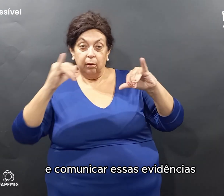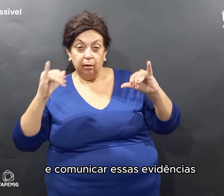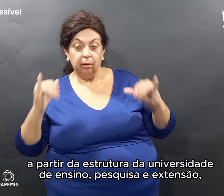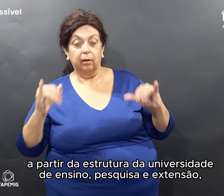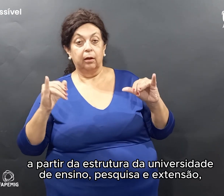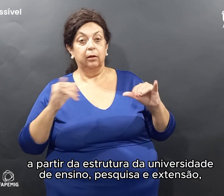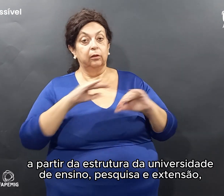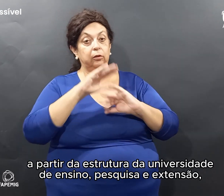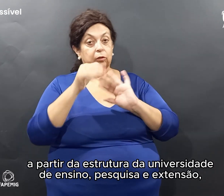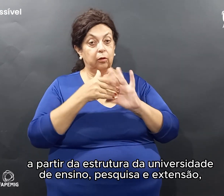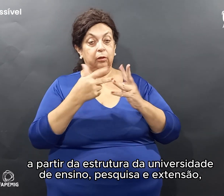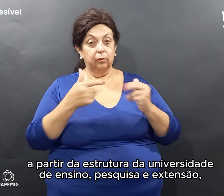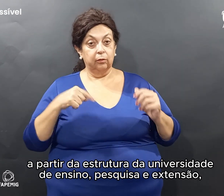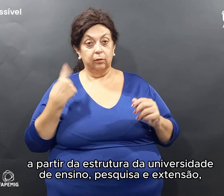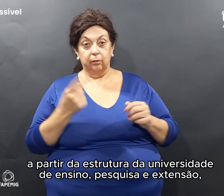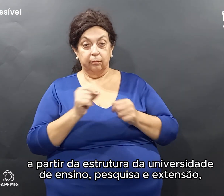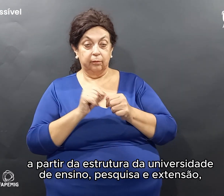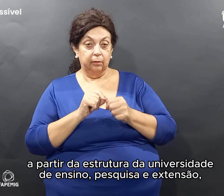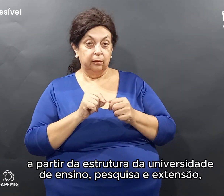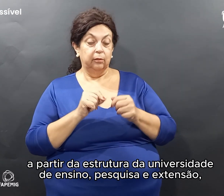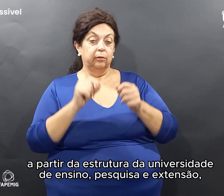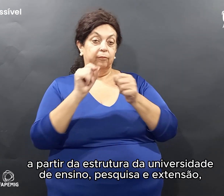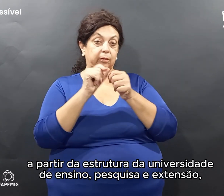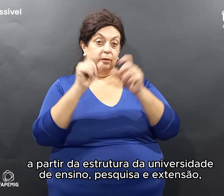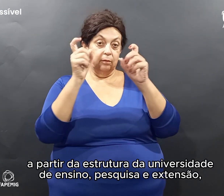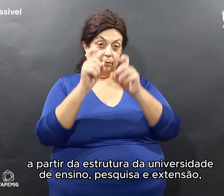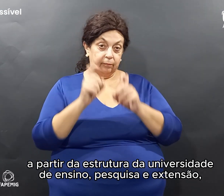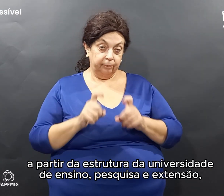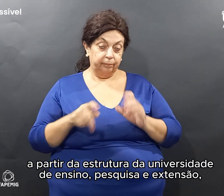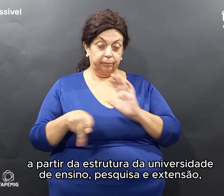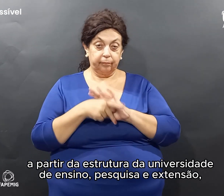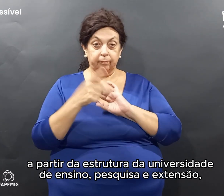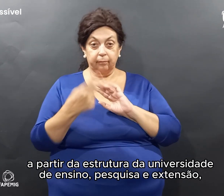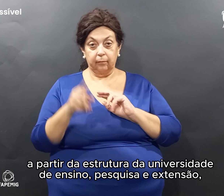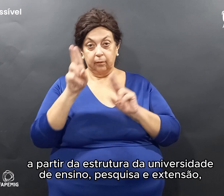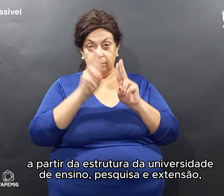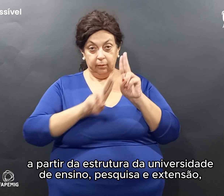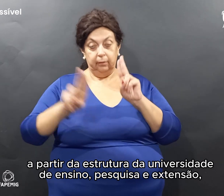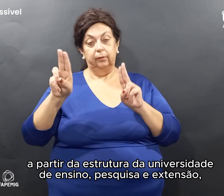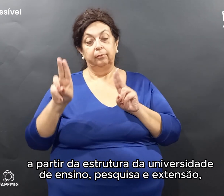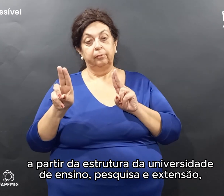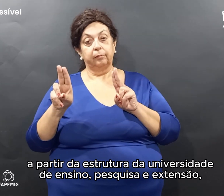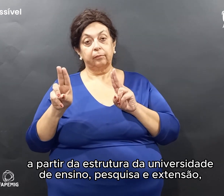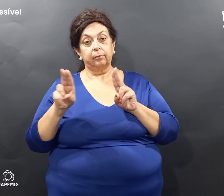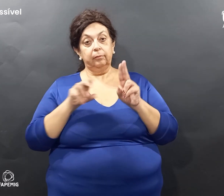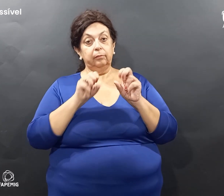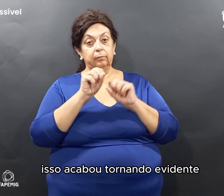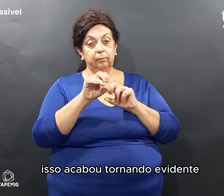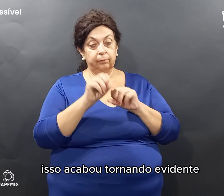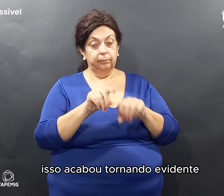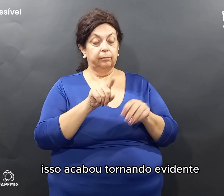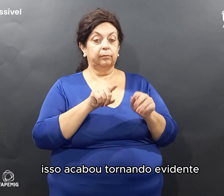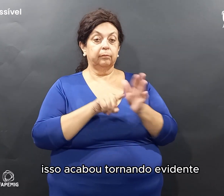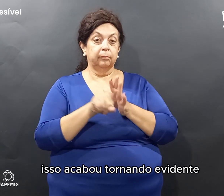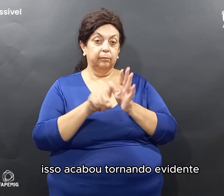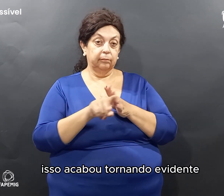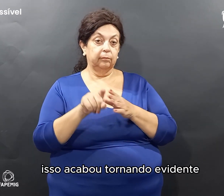né, a partir da estrutura da universidade de ensino, pesquisa e extensão, isso